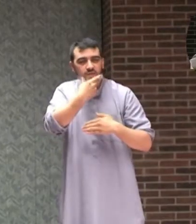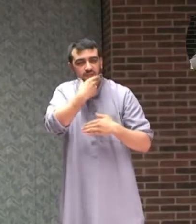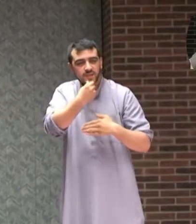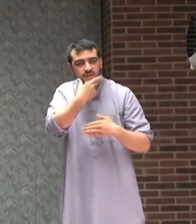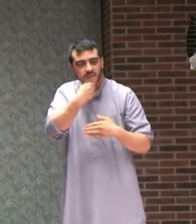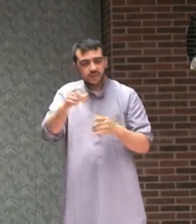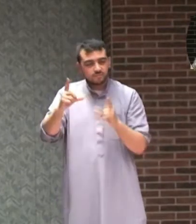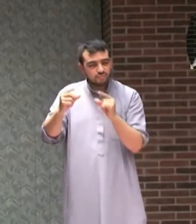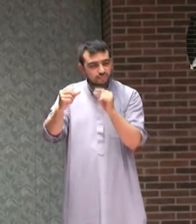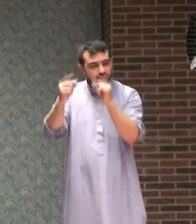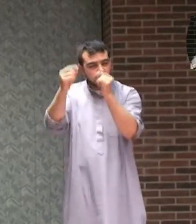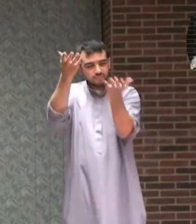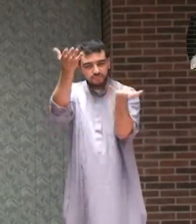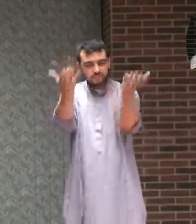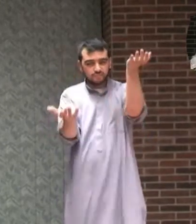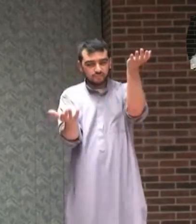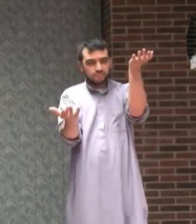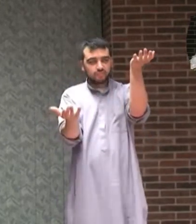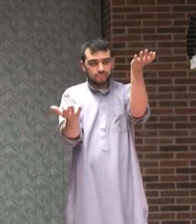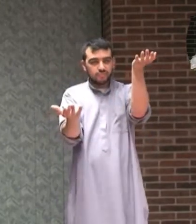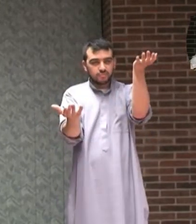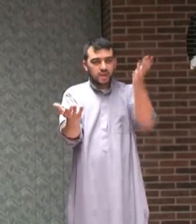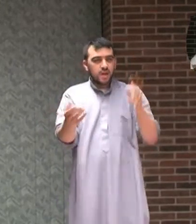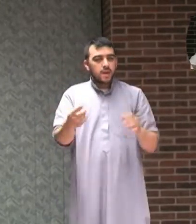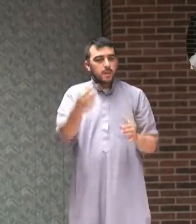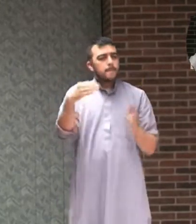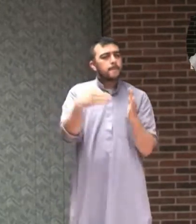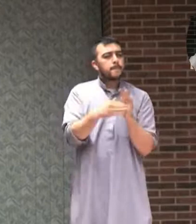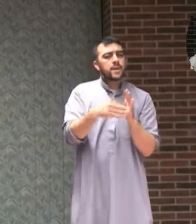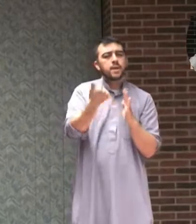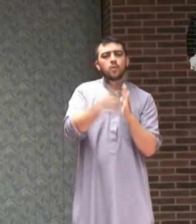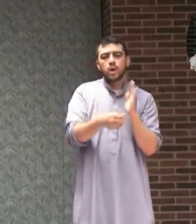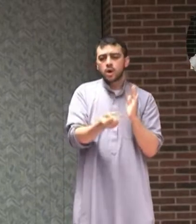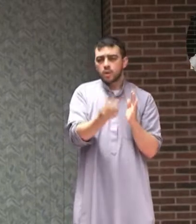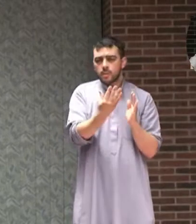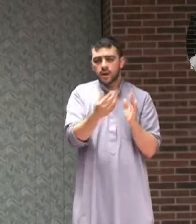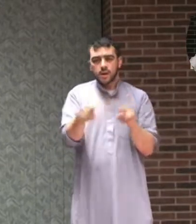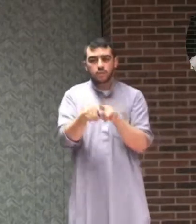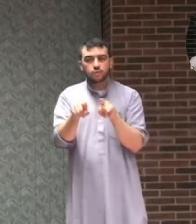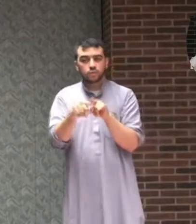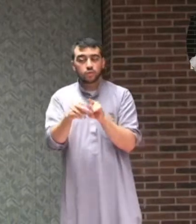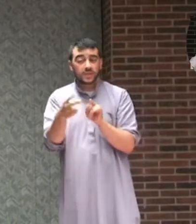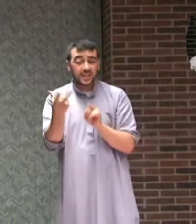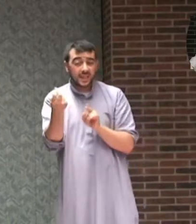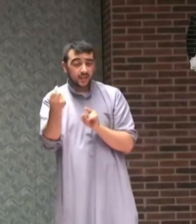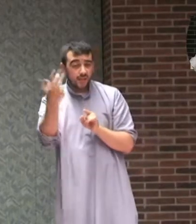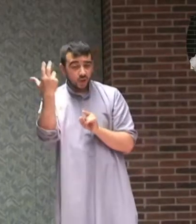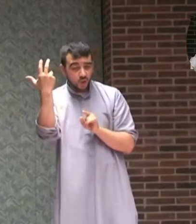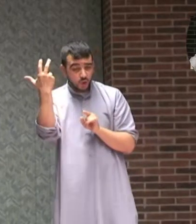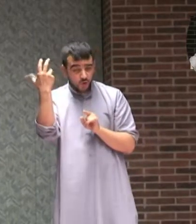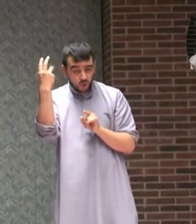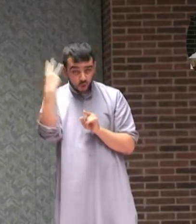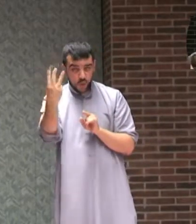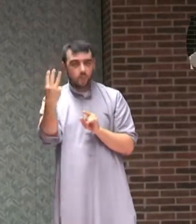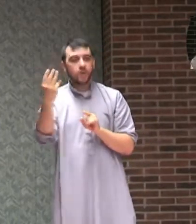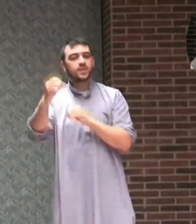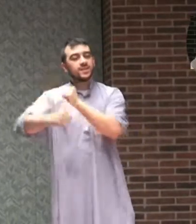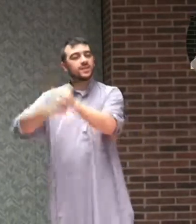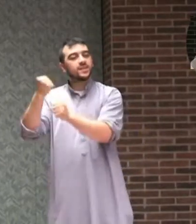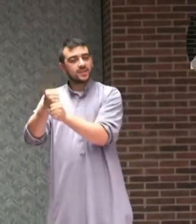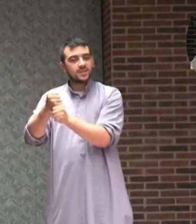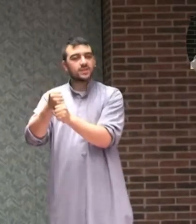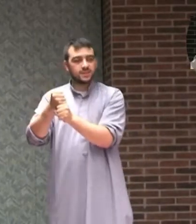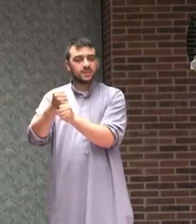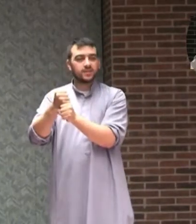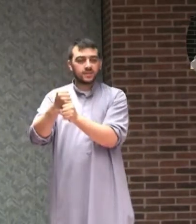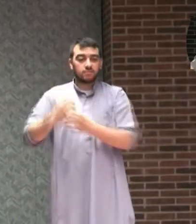jugement que 1000 mois d'adoration. Ce qui équivaut à 83 années en une seule nuit. Vous voyez à quel point le